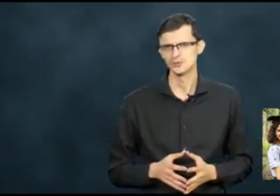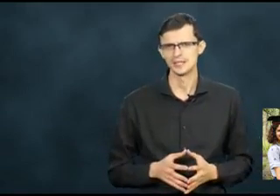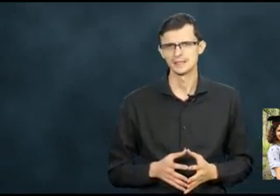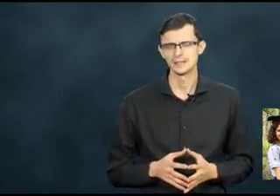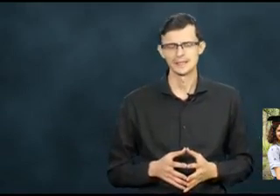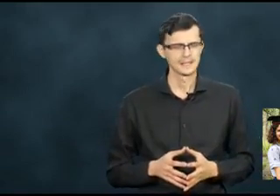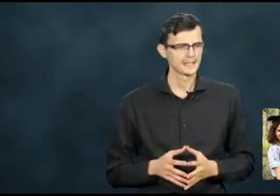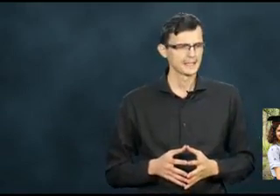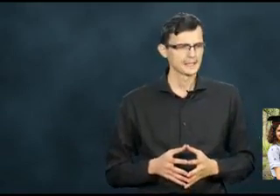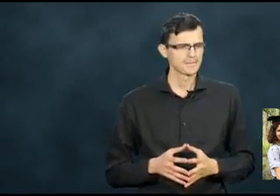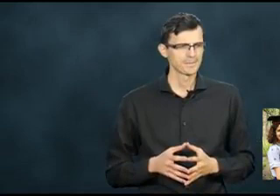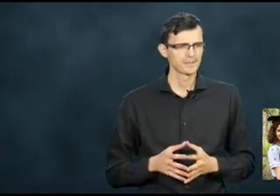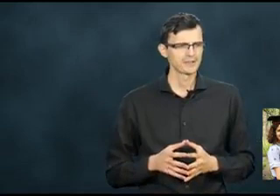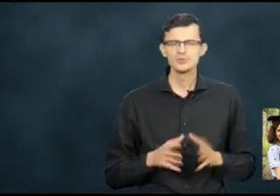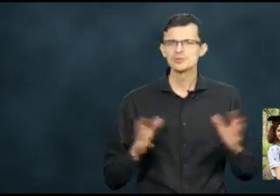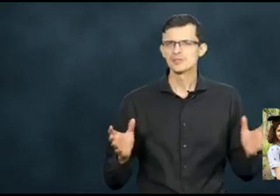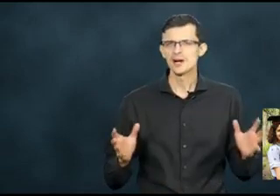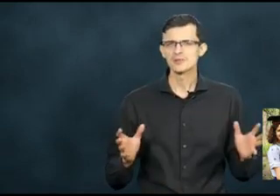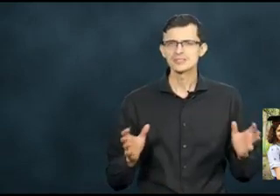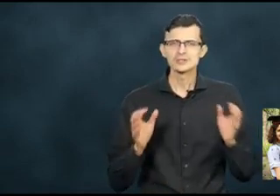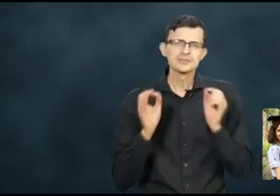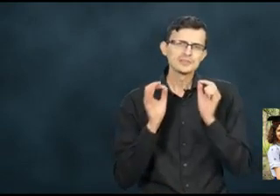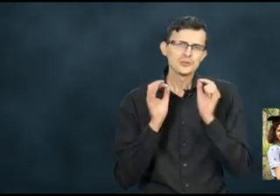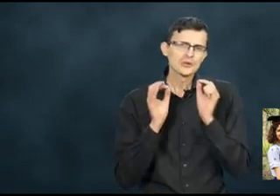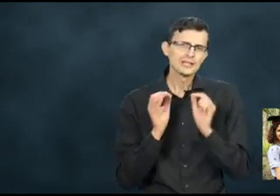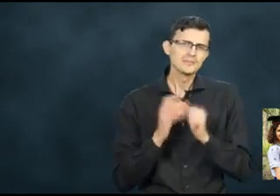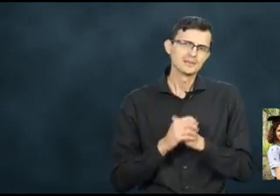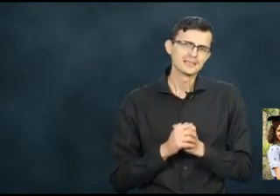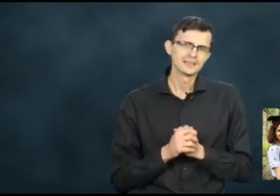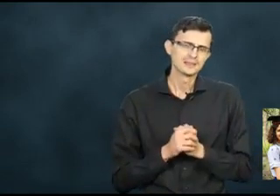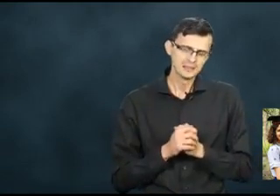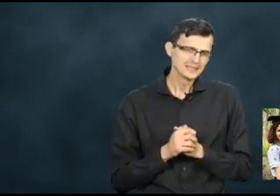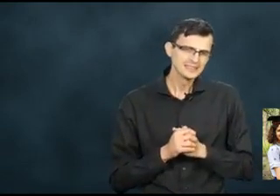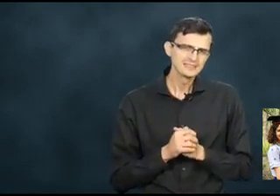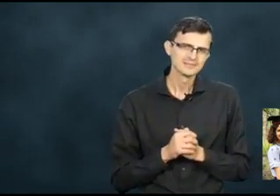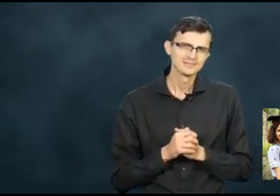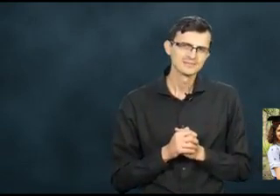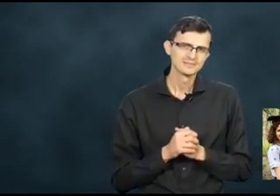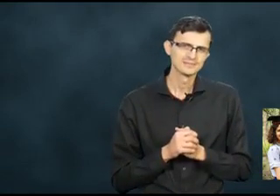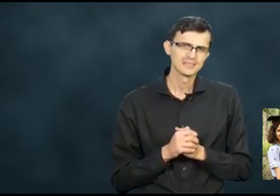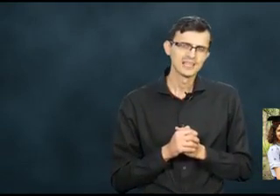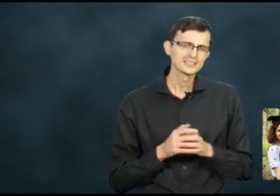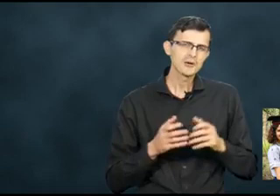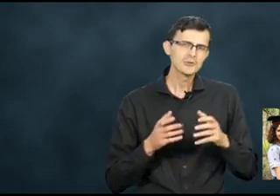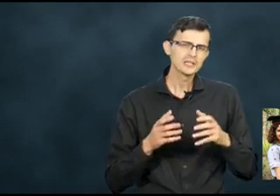ei. Nu vreau să o văd o clipă plângând sau să o